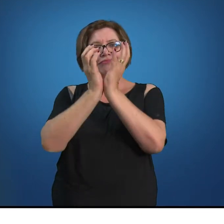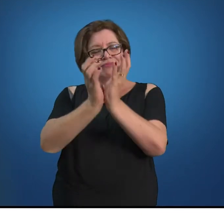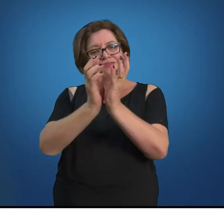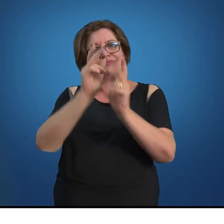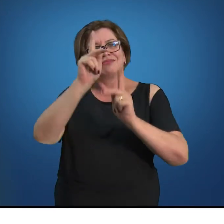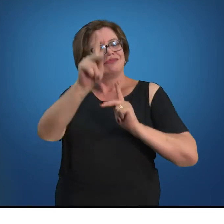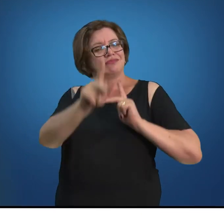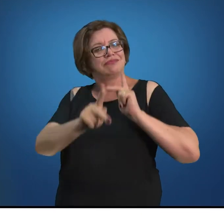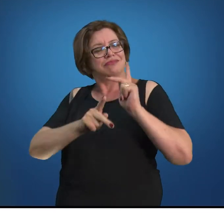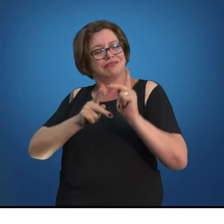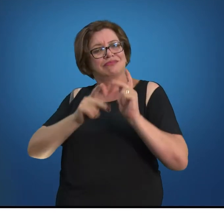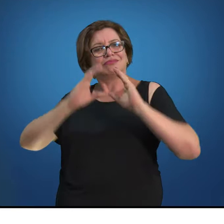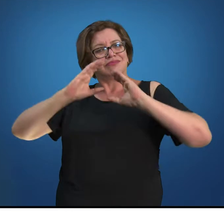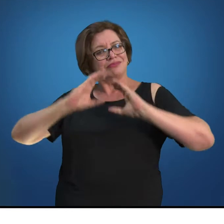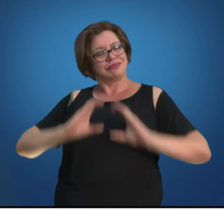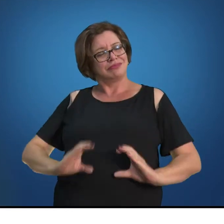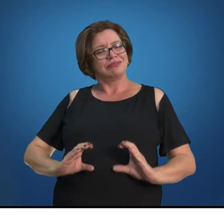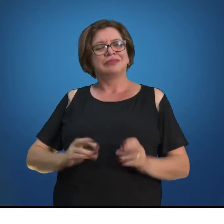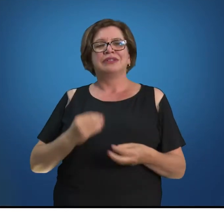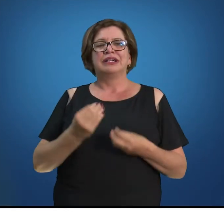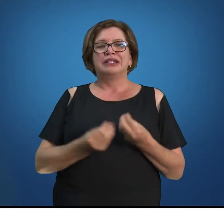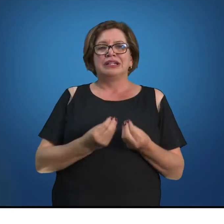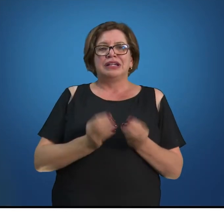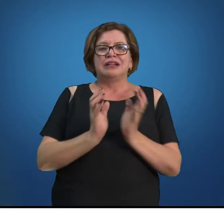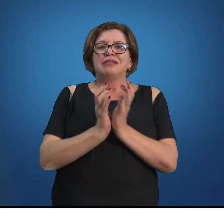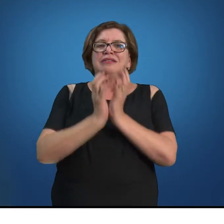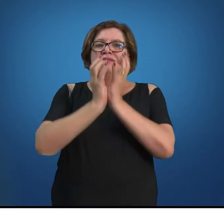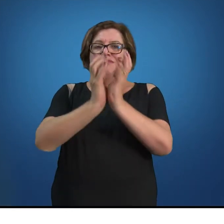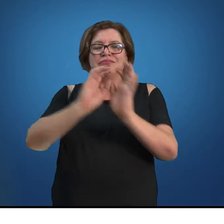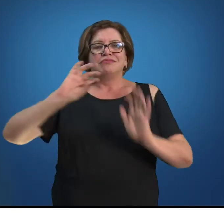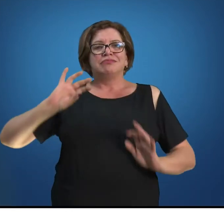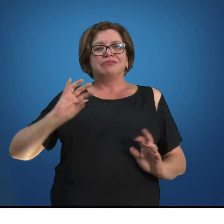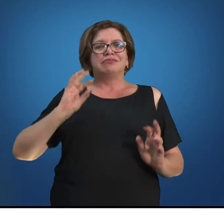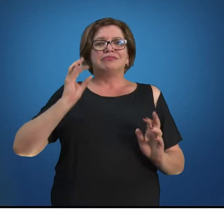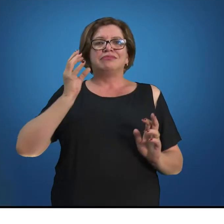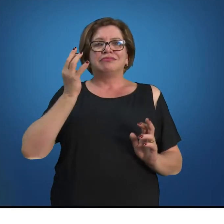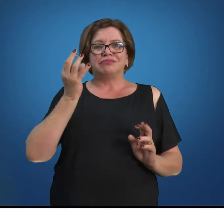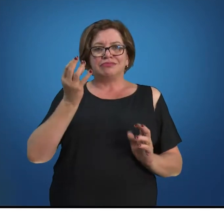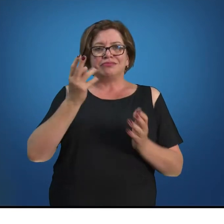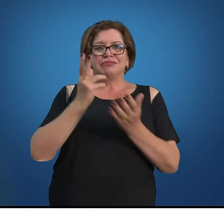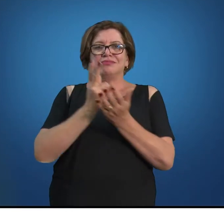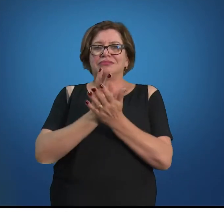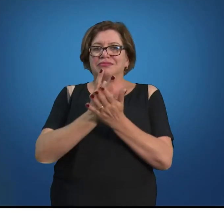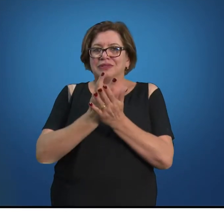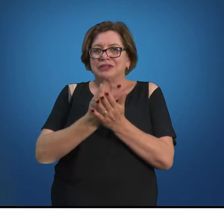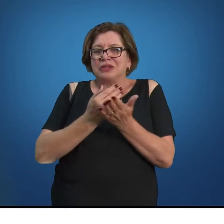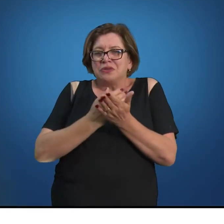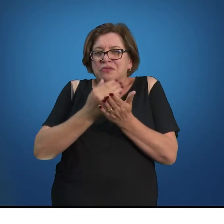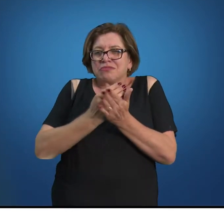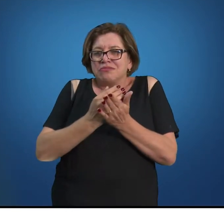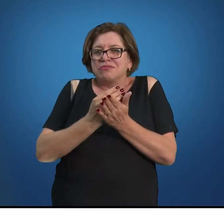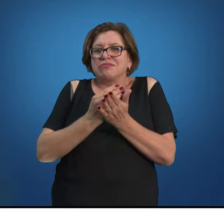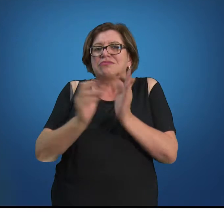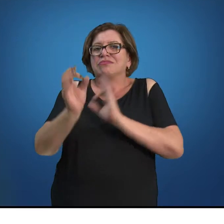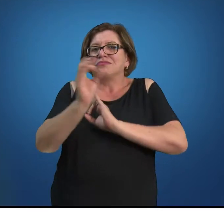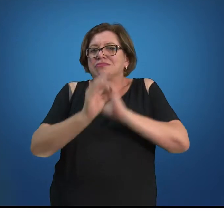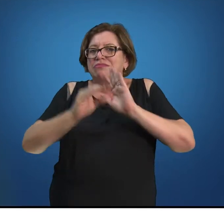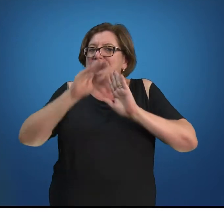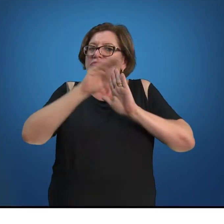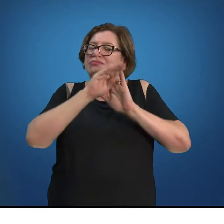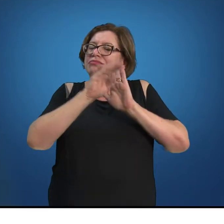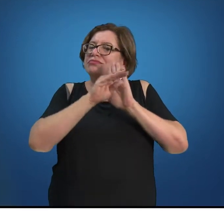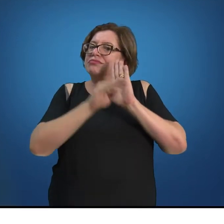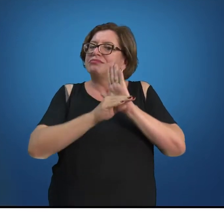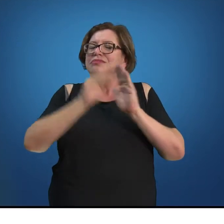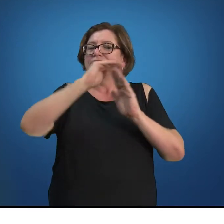participação cidadã. Essa participação ela vai se realizar desde a elaboração do plano diretor até